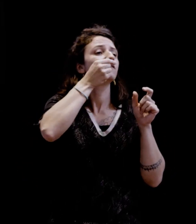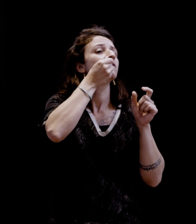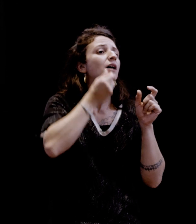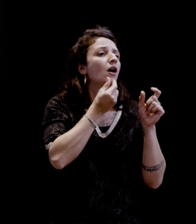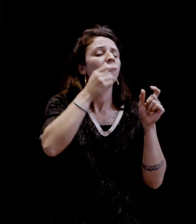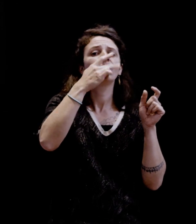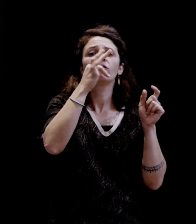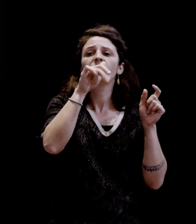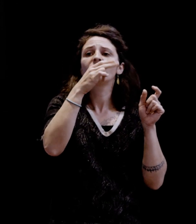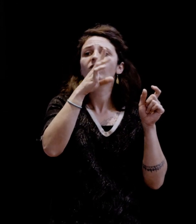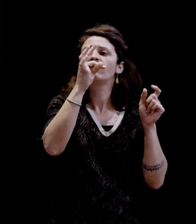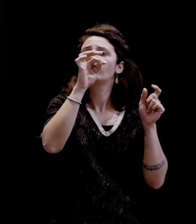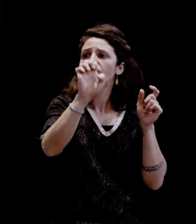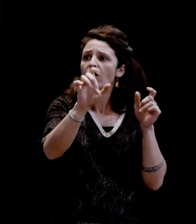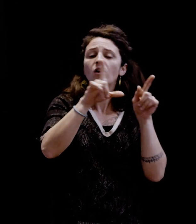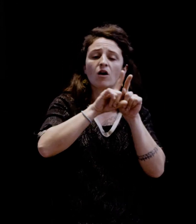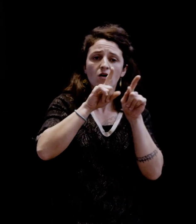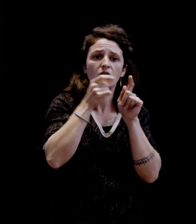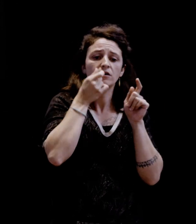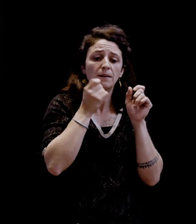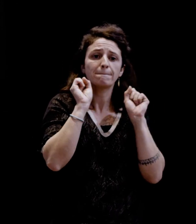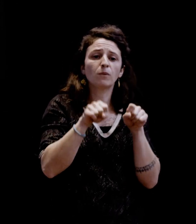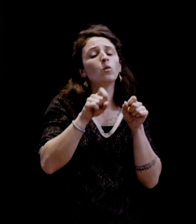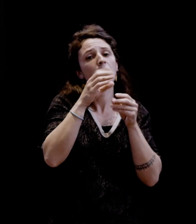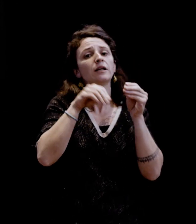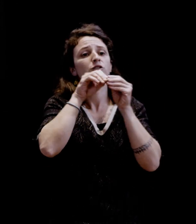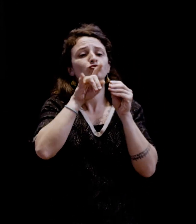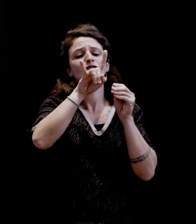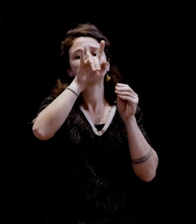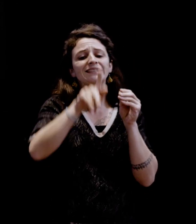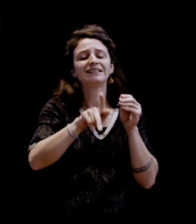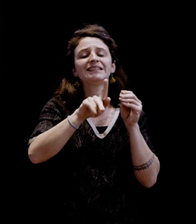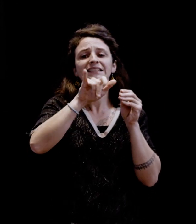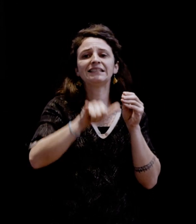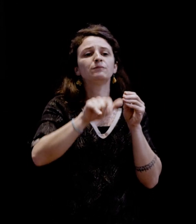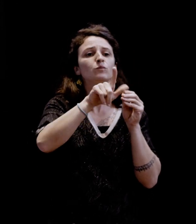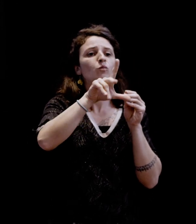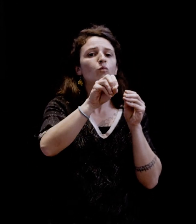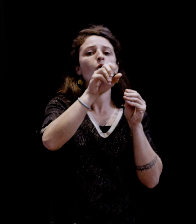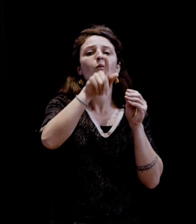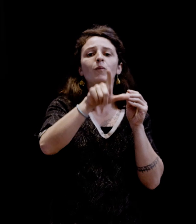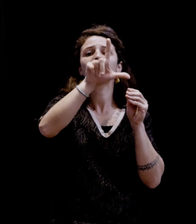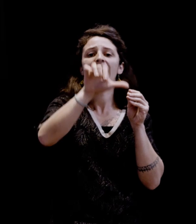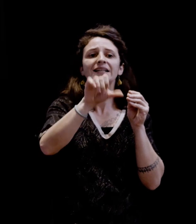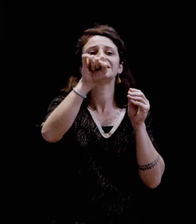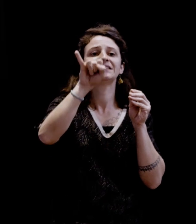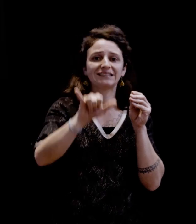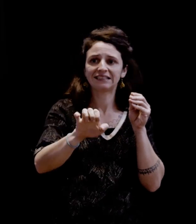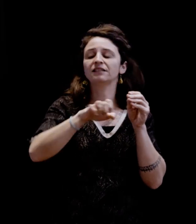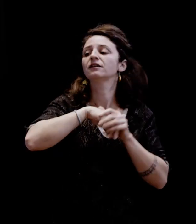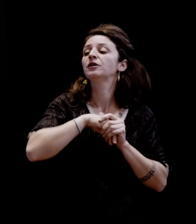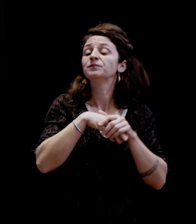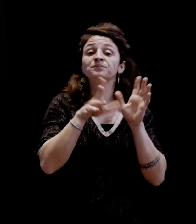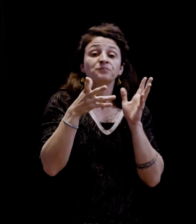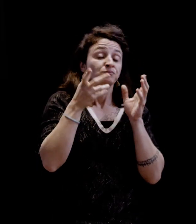plus élevée qu'en population générale. Et on a une petite hypoplasie maxillaire et mandibulaire avec moins de croissance des mâchoires, si vous voulez. Sur le plan